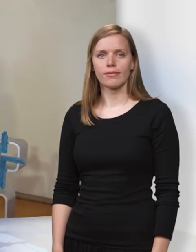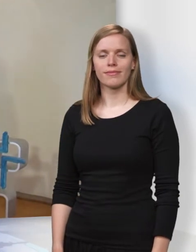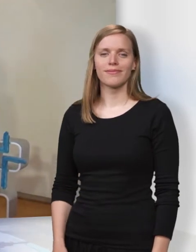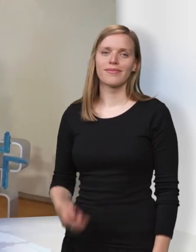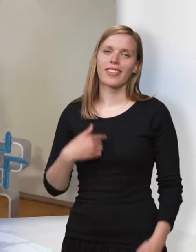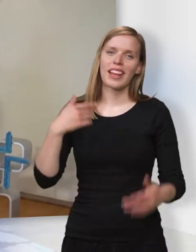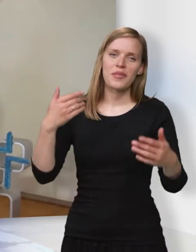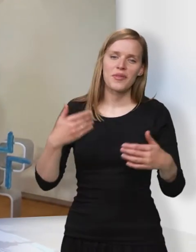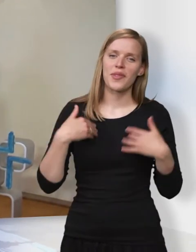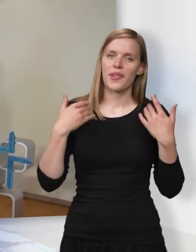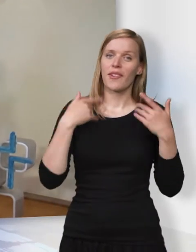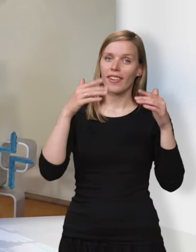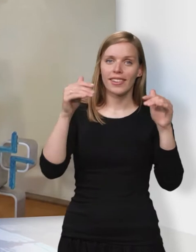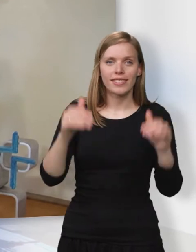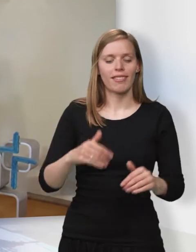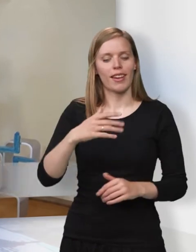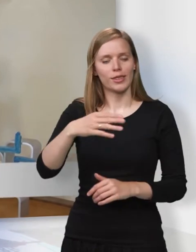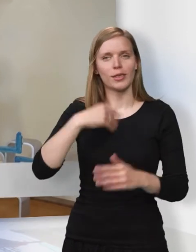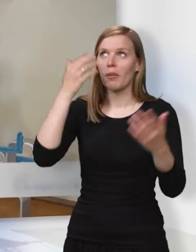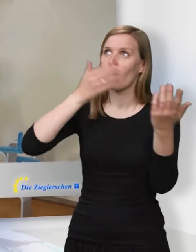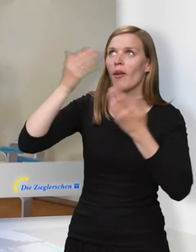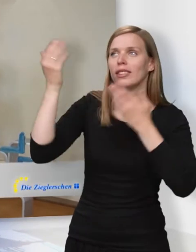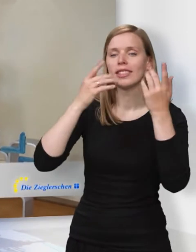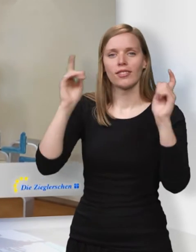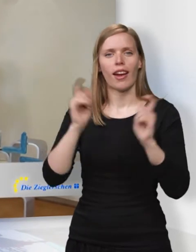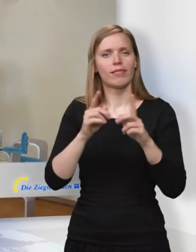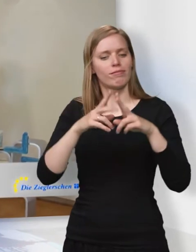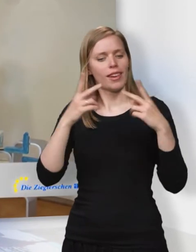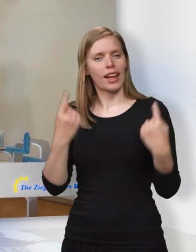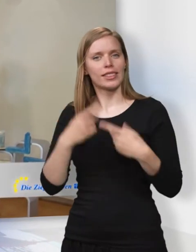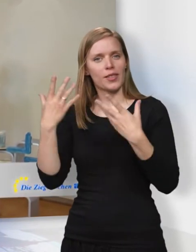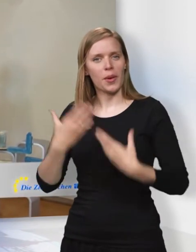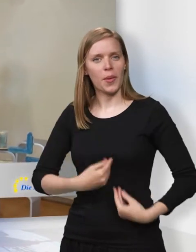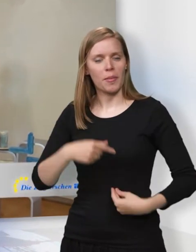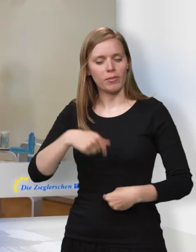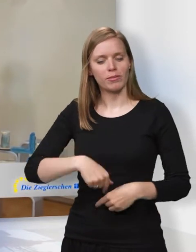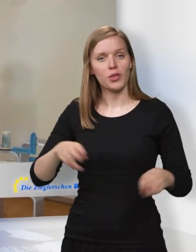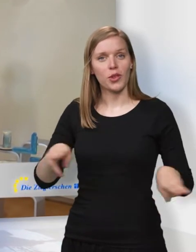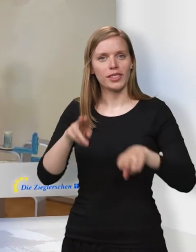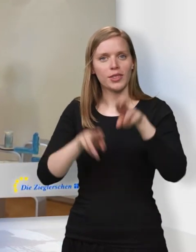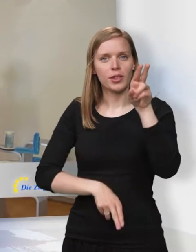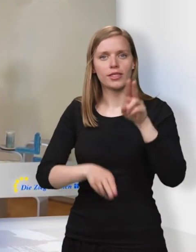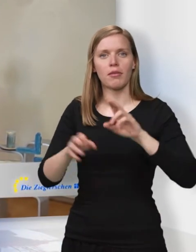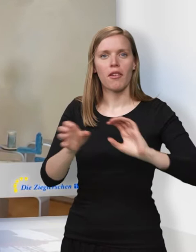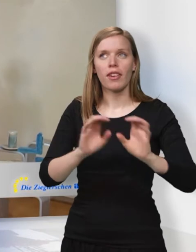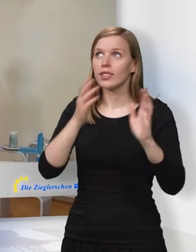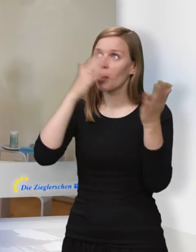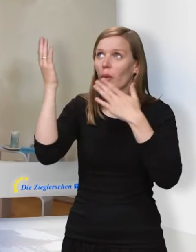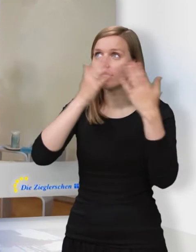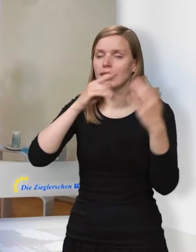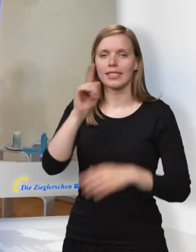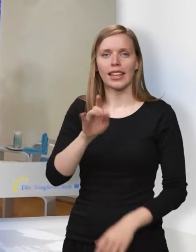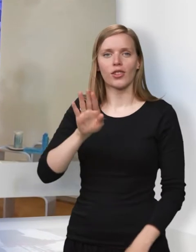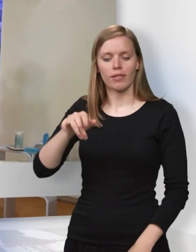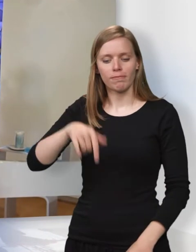Ich freue mich, dass Sie bei uns sind und mit uns Gottesdienst feiern. Herzlich willkommen zur Stunde des Höchsten, dem Fernsehgottesdienst der Zieglerschen aus der Kapelle hier